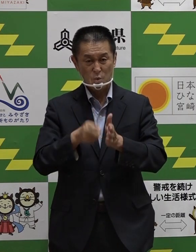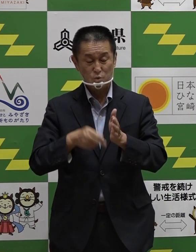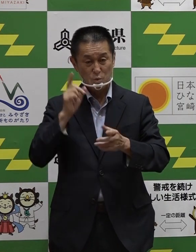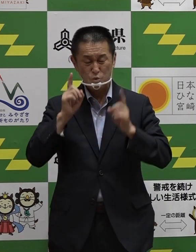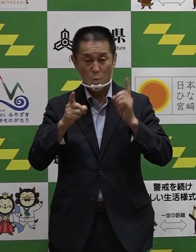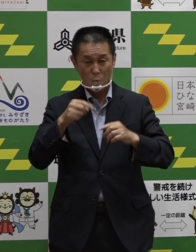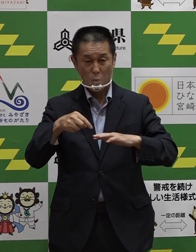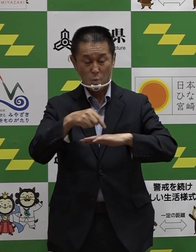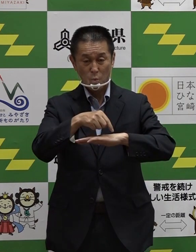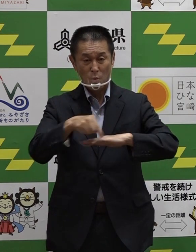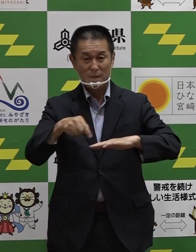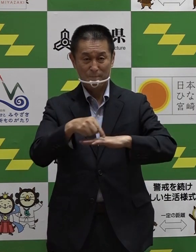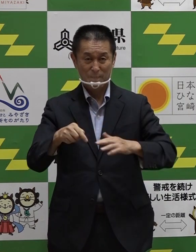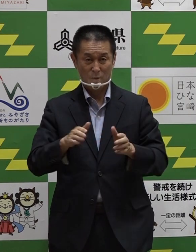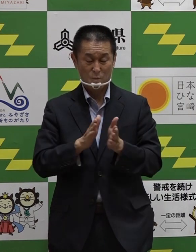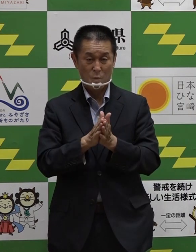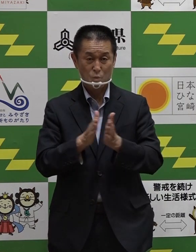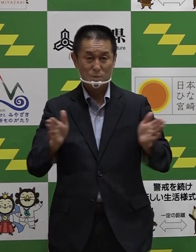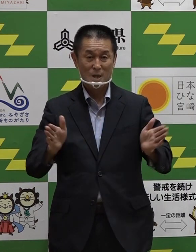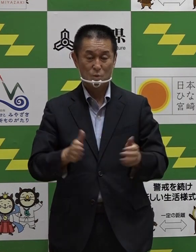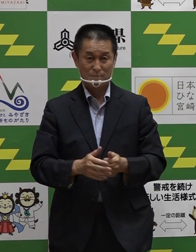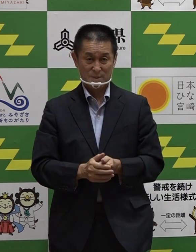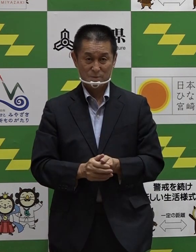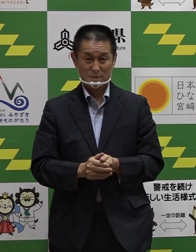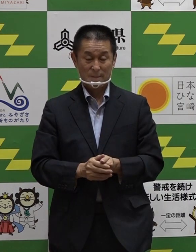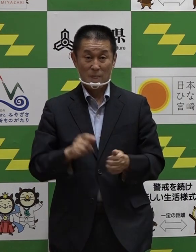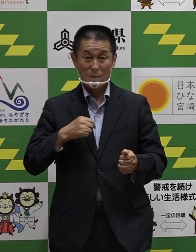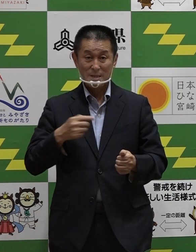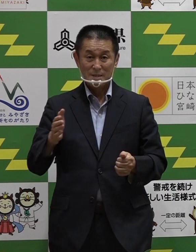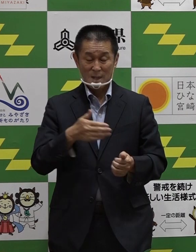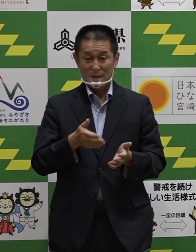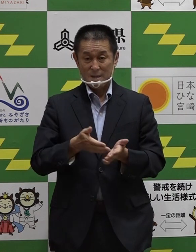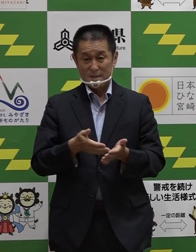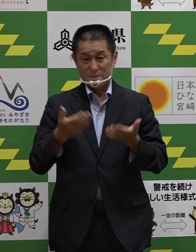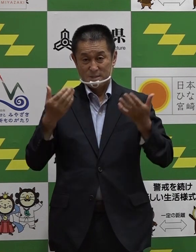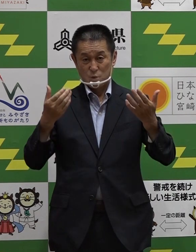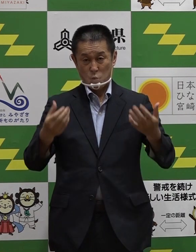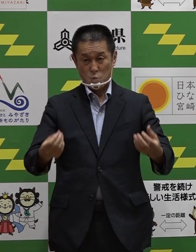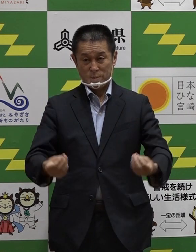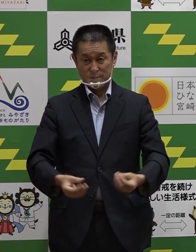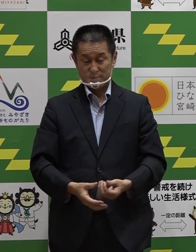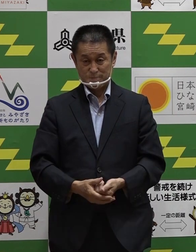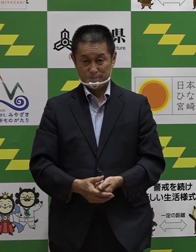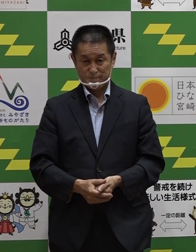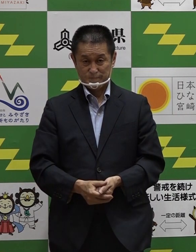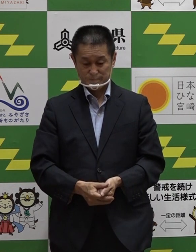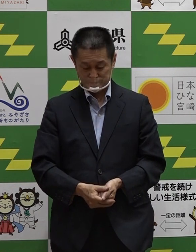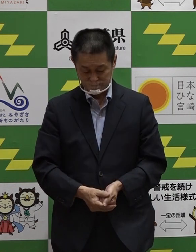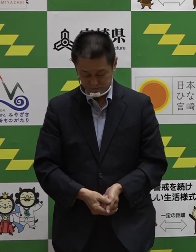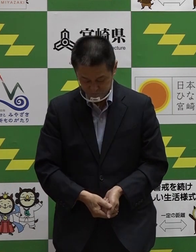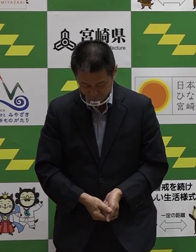スタートするということであります。はい、私からは以上であります。